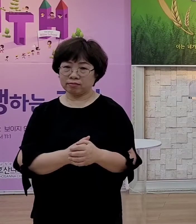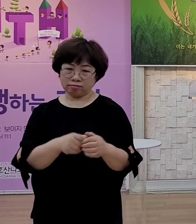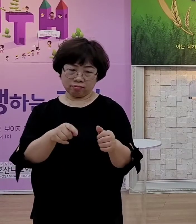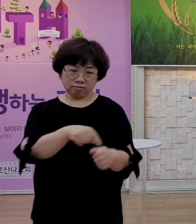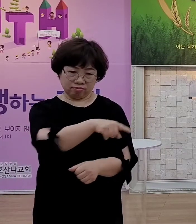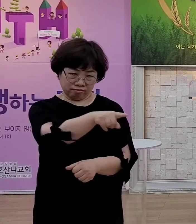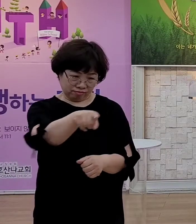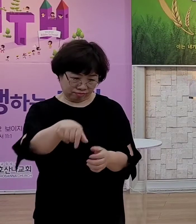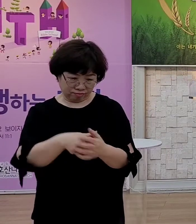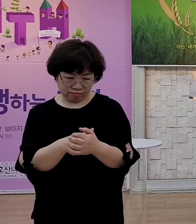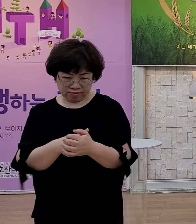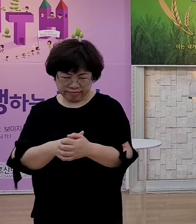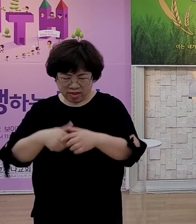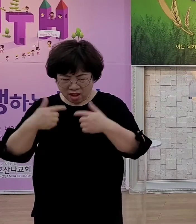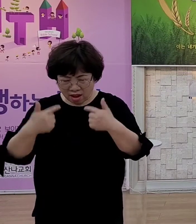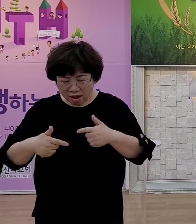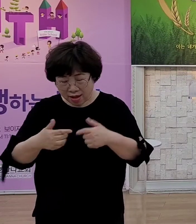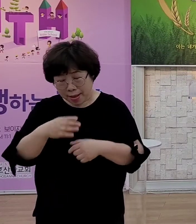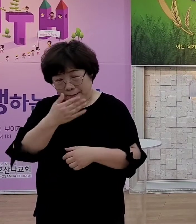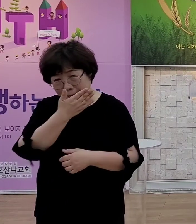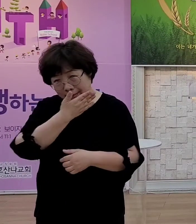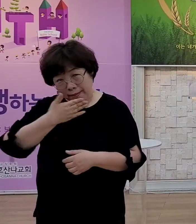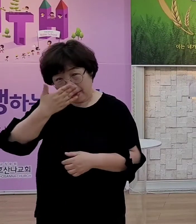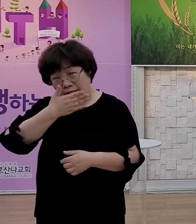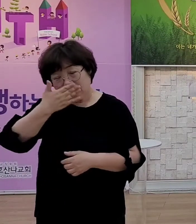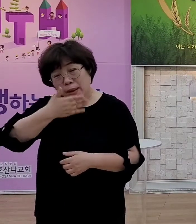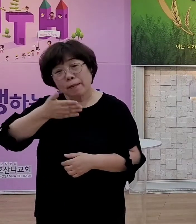그들은 매일같이 만나를 먹었어요.